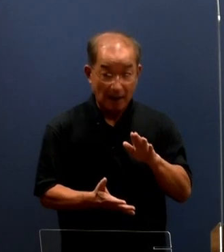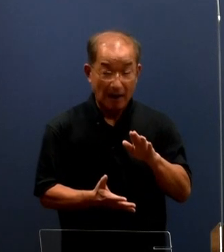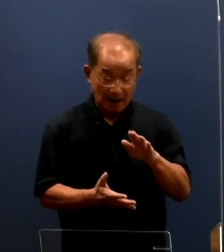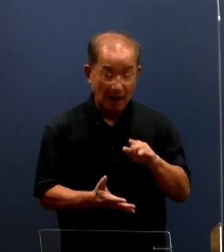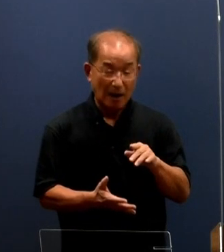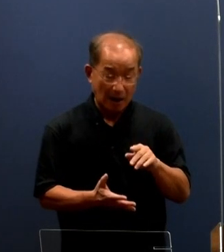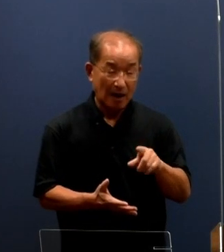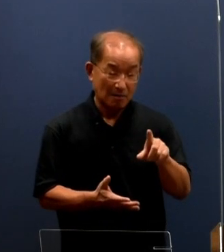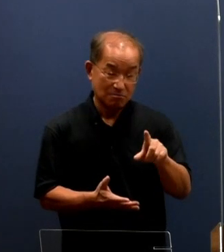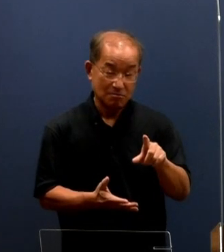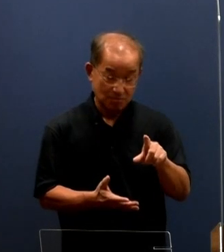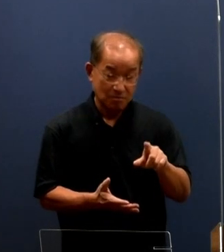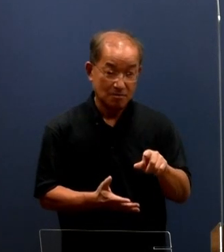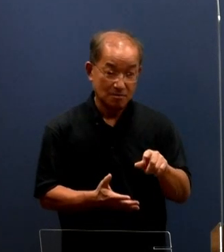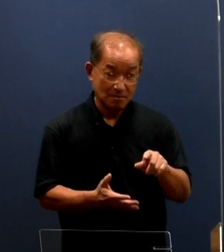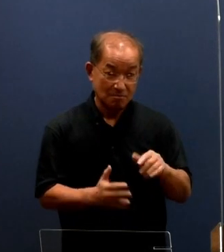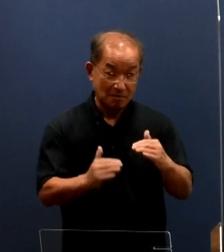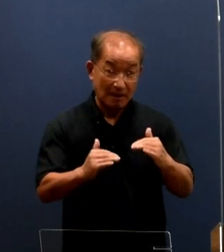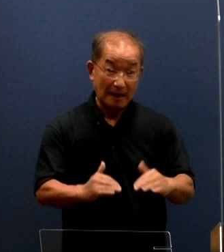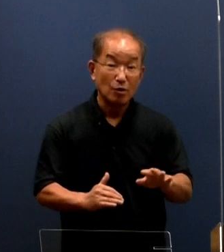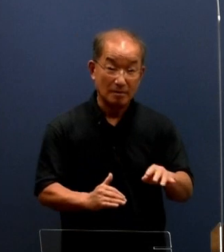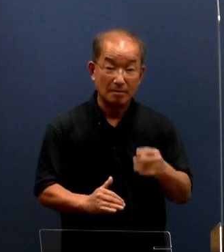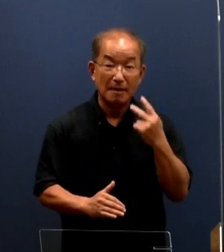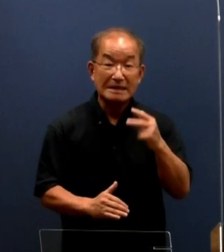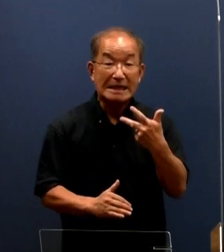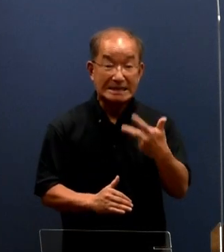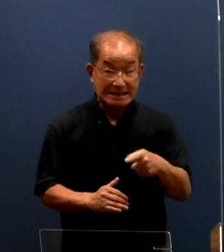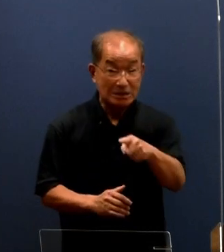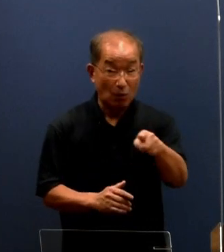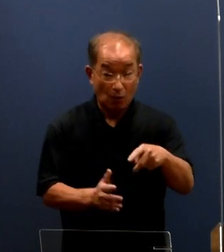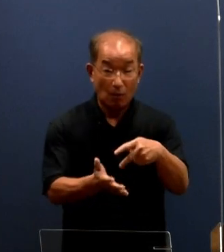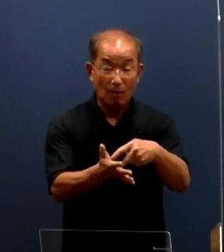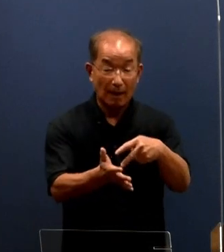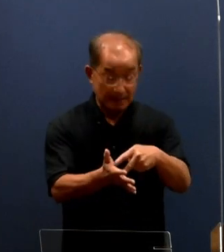だから私は松江市さんの場合はすみません、